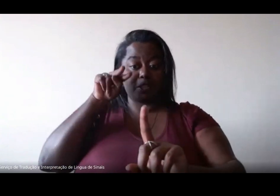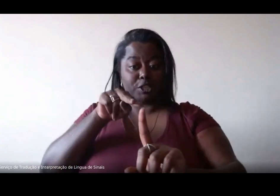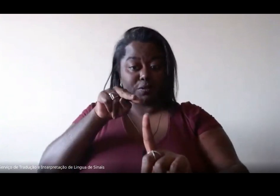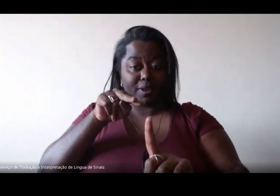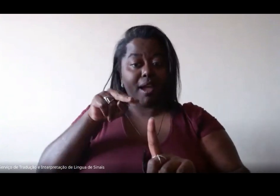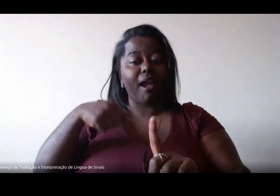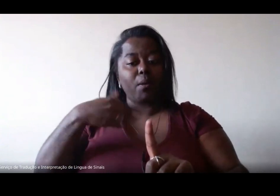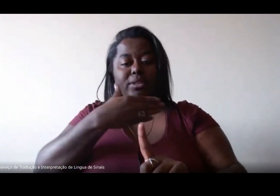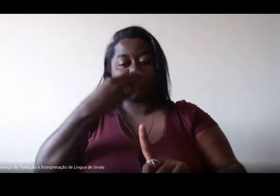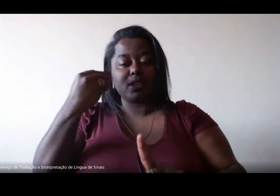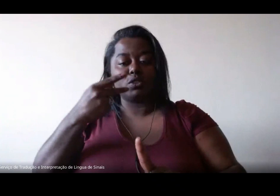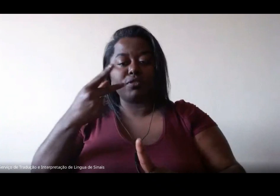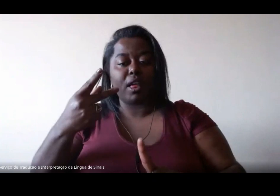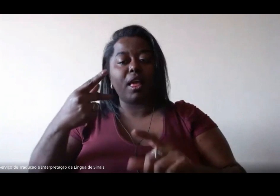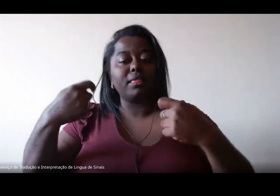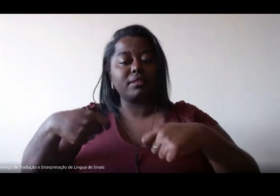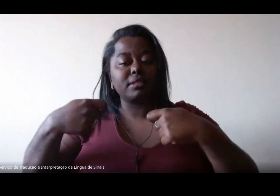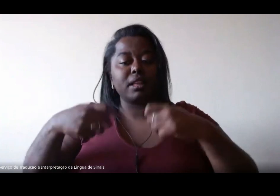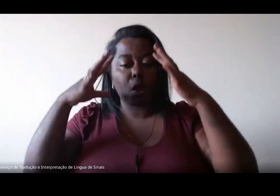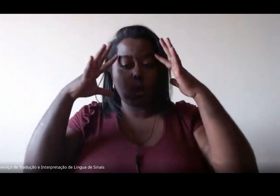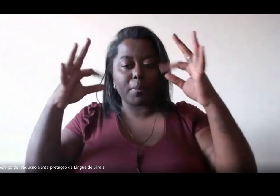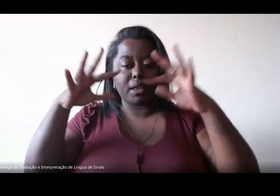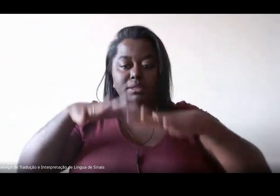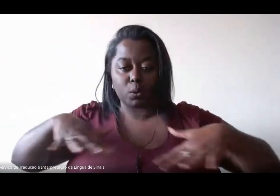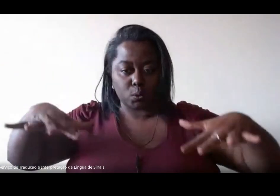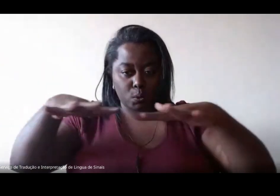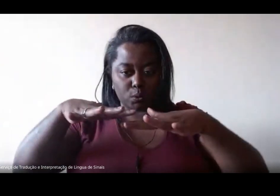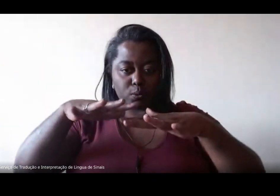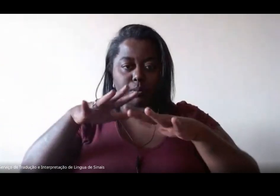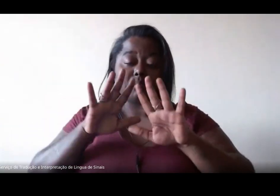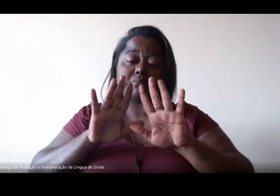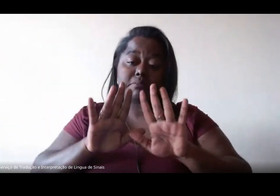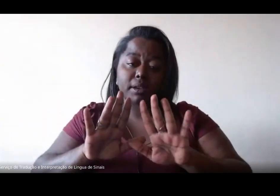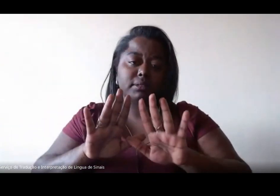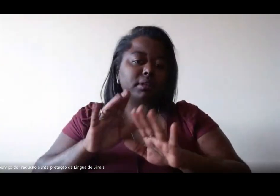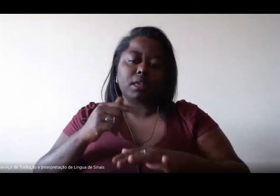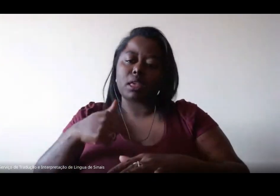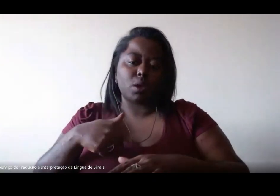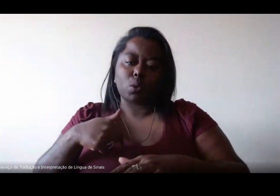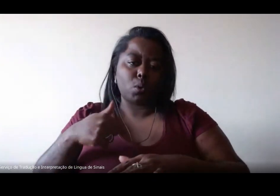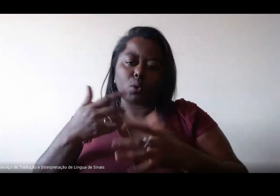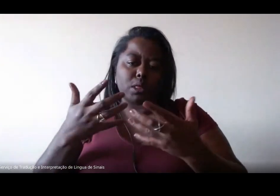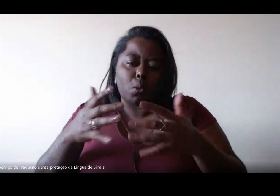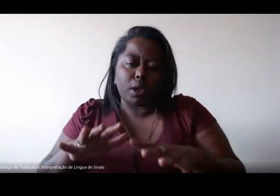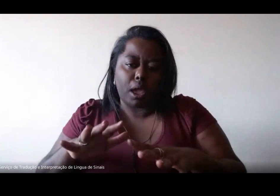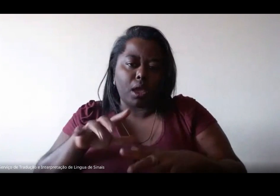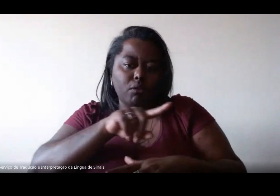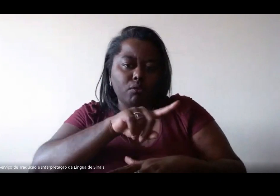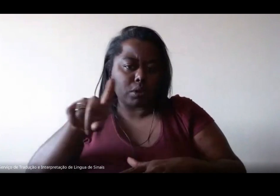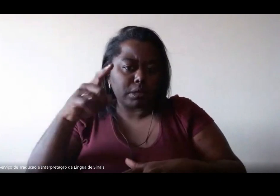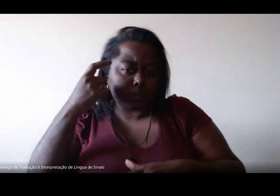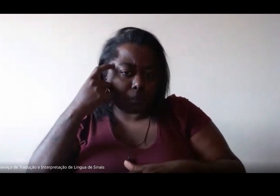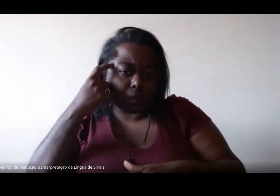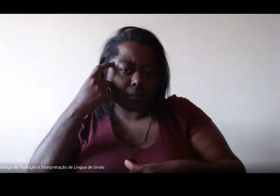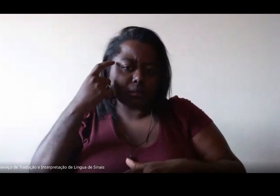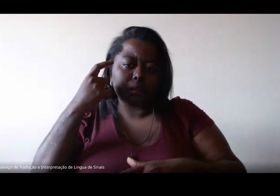e deixo de falar, às vezes, da necessidade de compreensão do todo. Mas, de maneira alguma, eu quero que fique